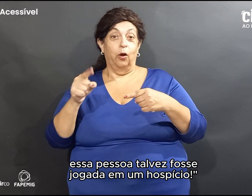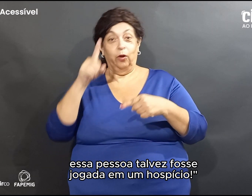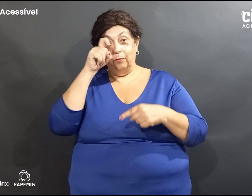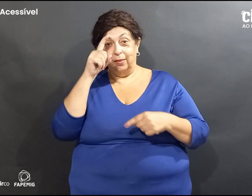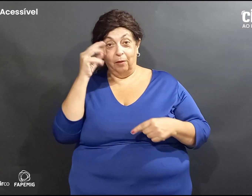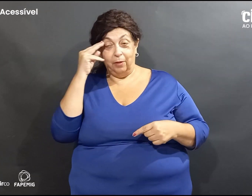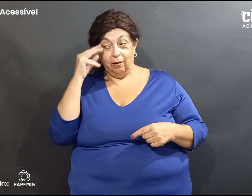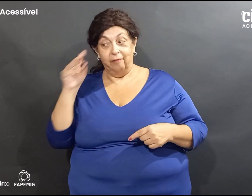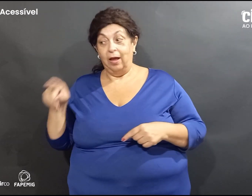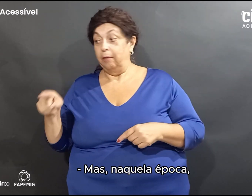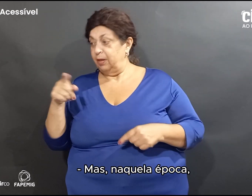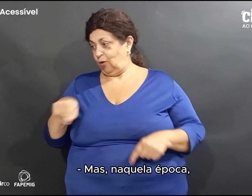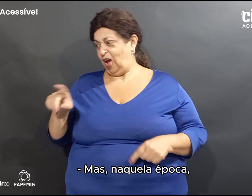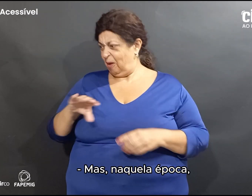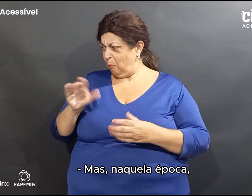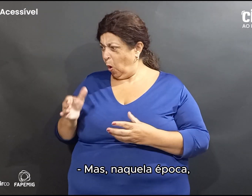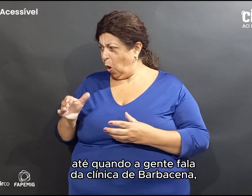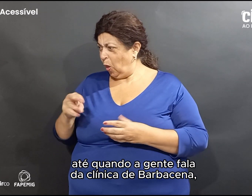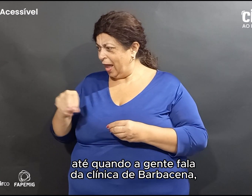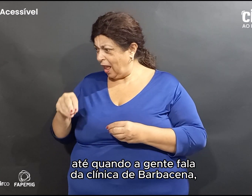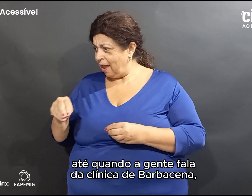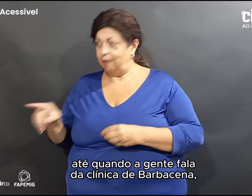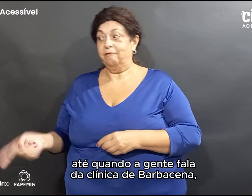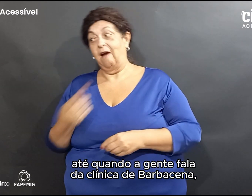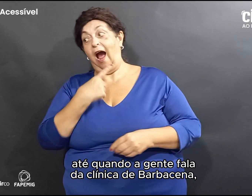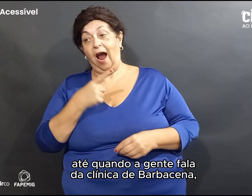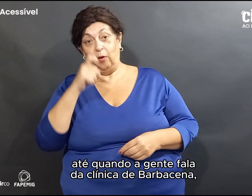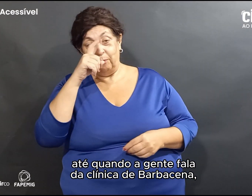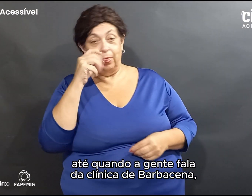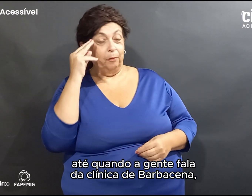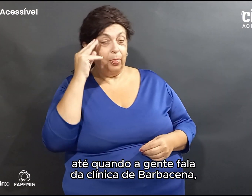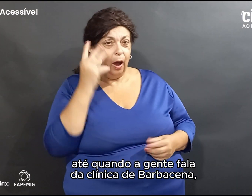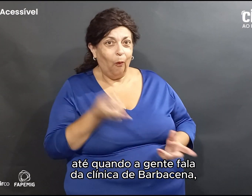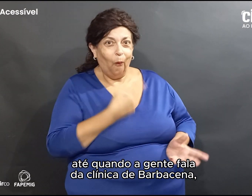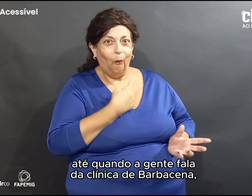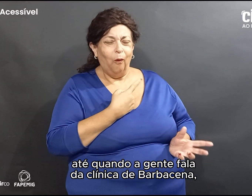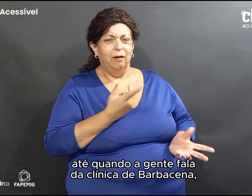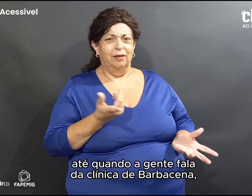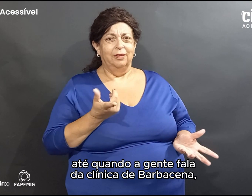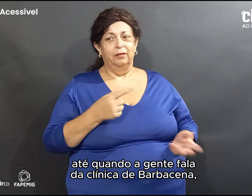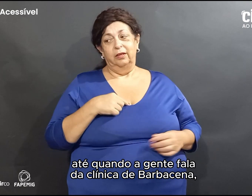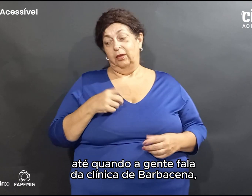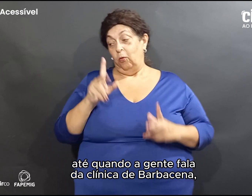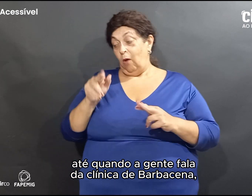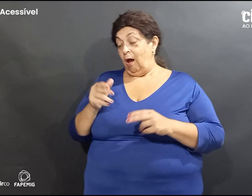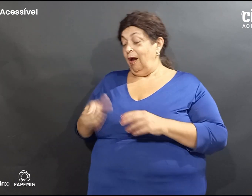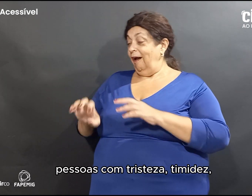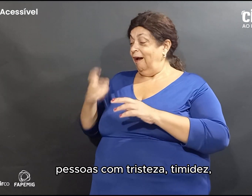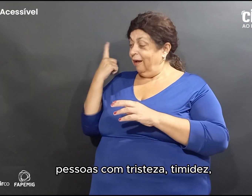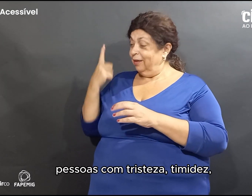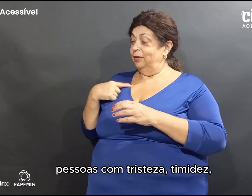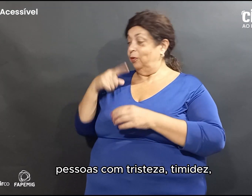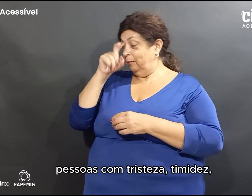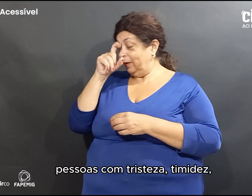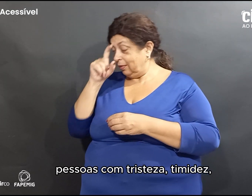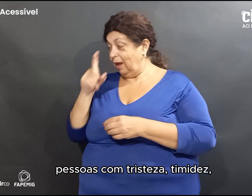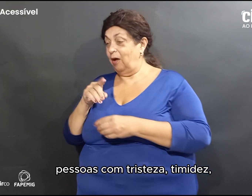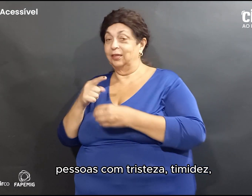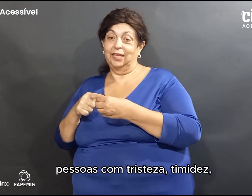hospício. Uhum. Mas naquela época, até quando a gente fala do hospital da clínica de Barbacena, pessoas com tristeza,